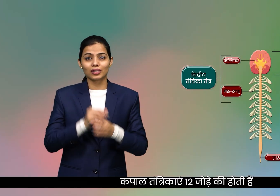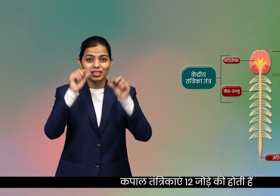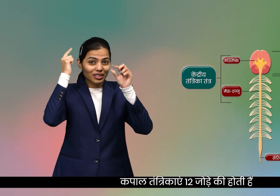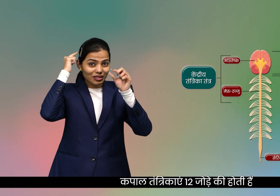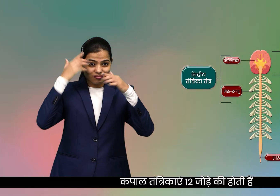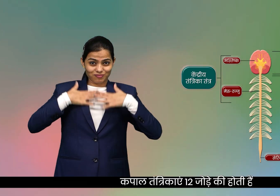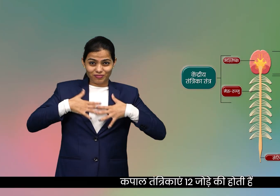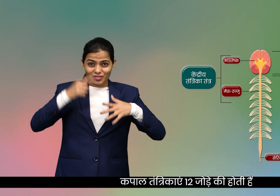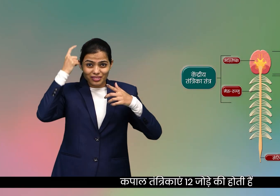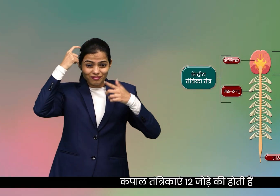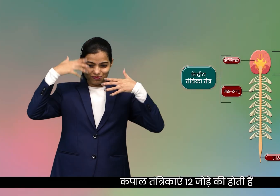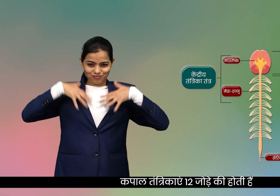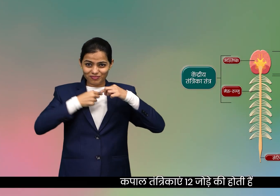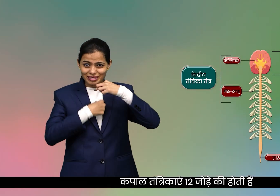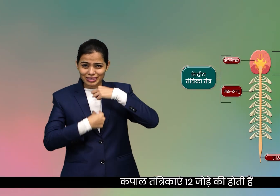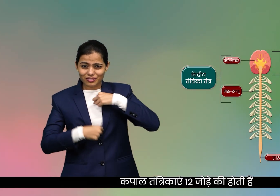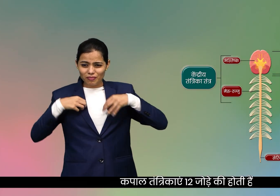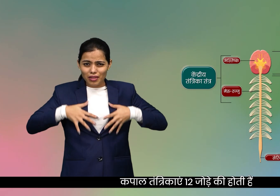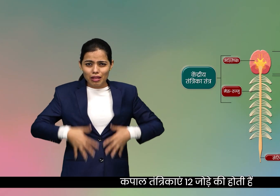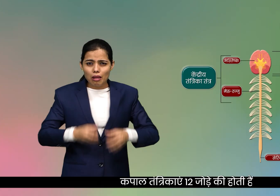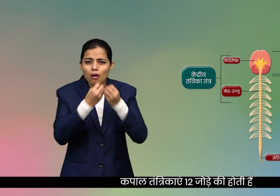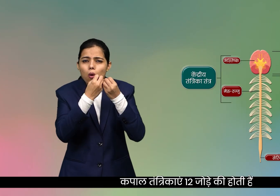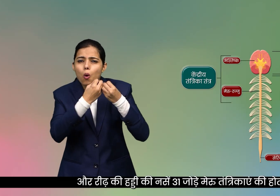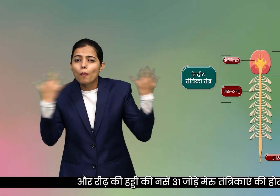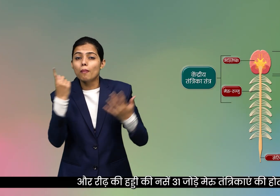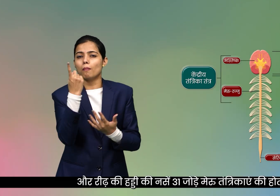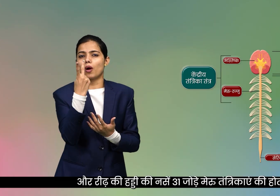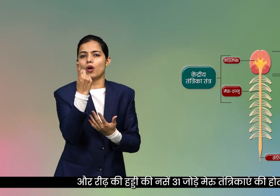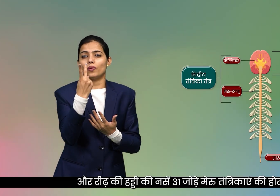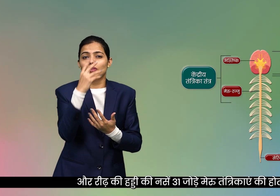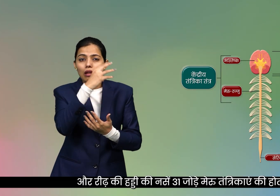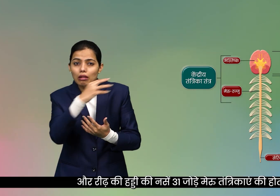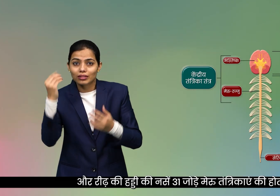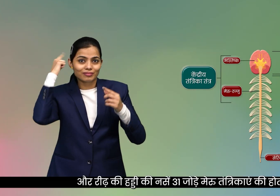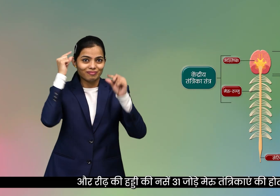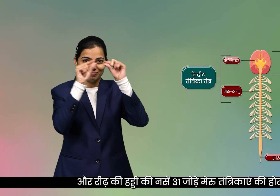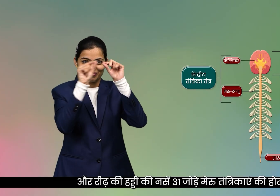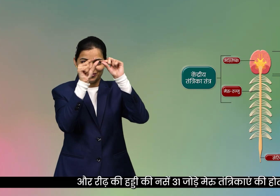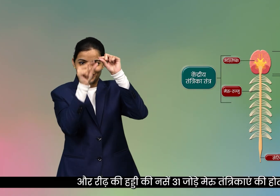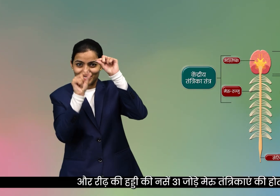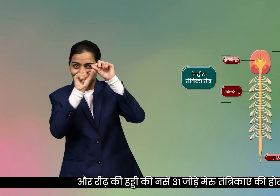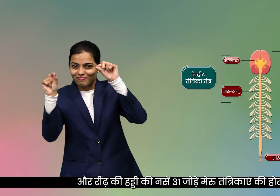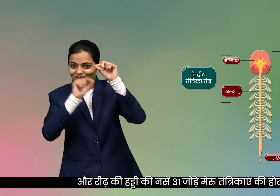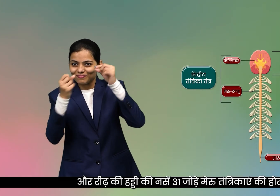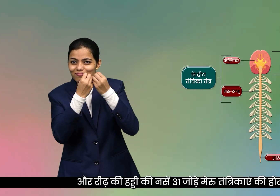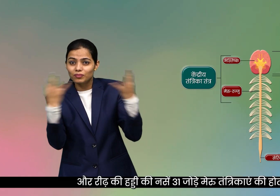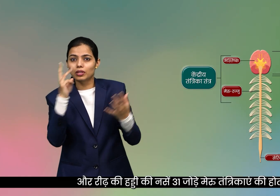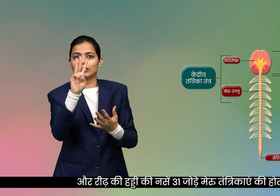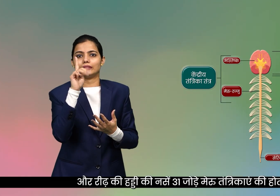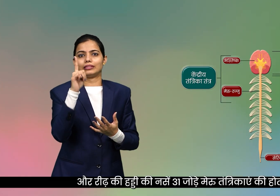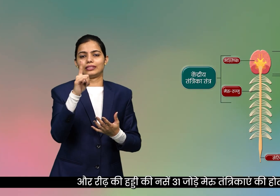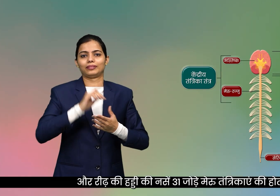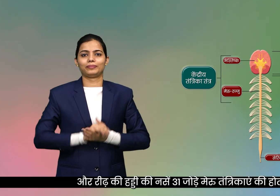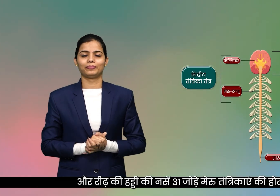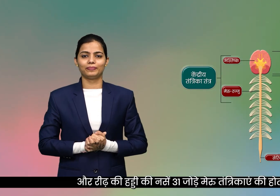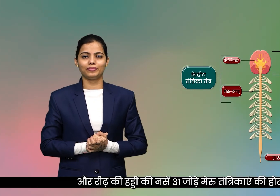कपाल तंत्रिकाएं 12 जोड़े की होती हैं और रीढ़ की हड्डी की नसें 31 जोड़े